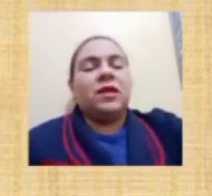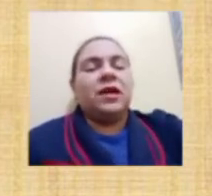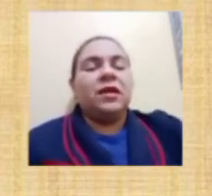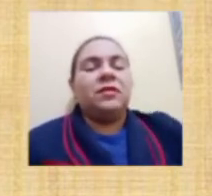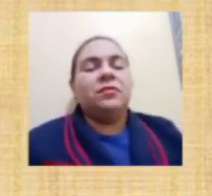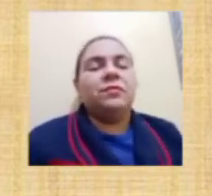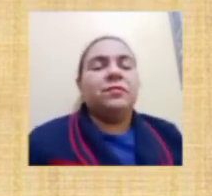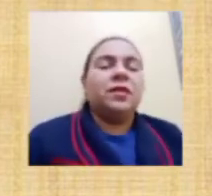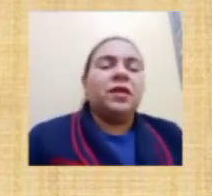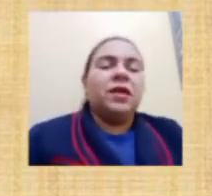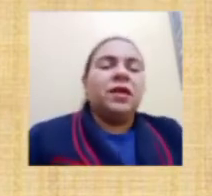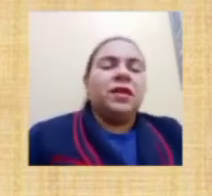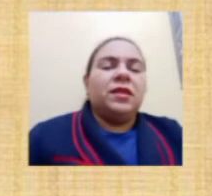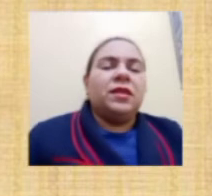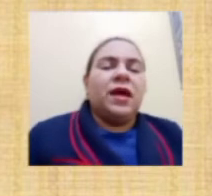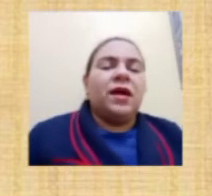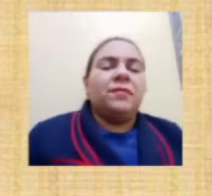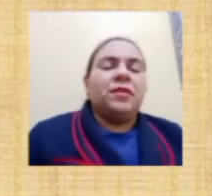Era aí.